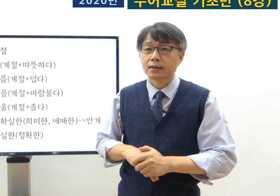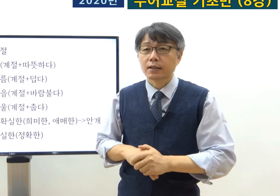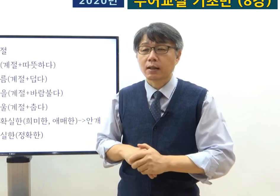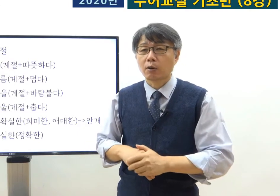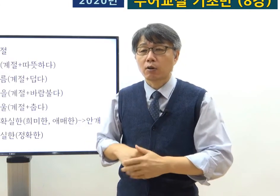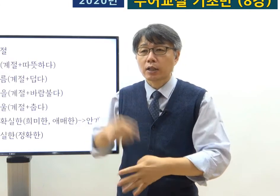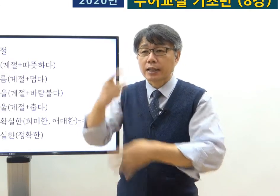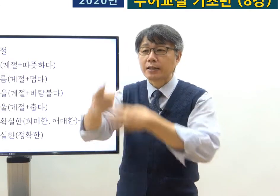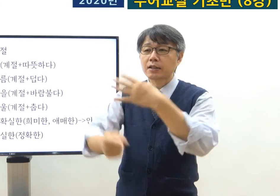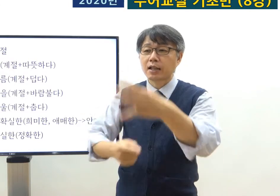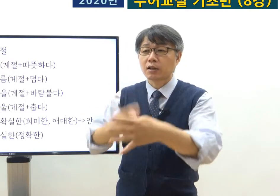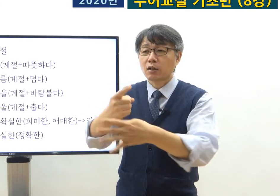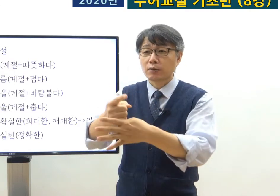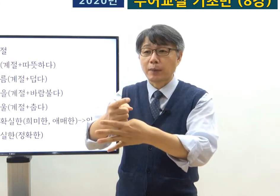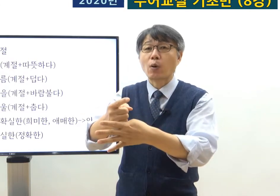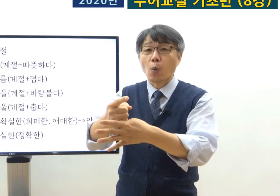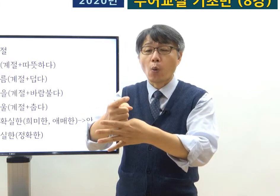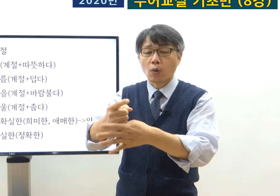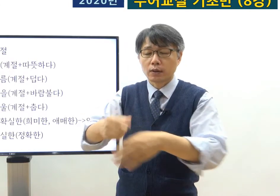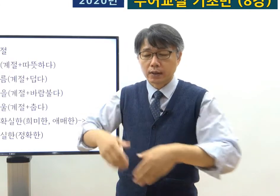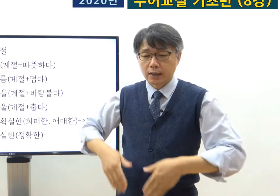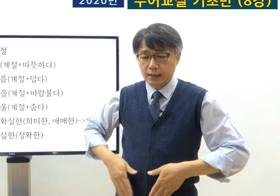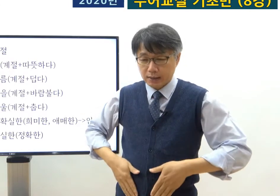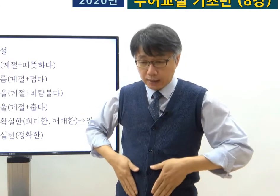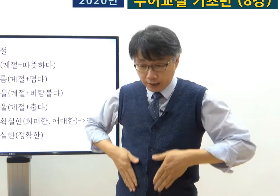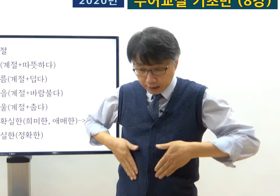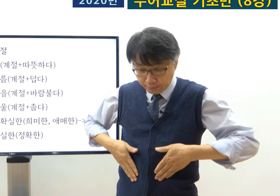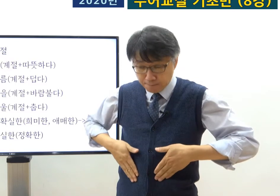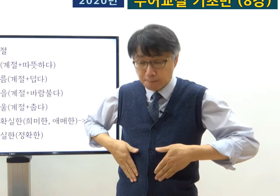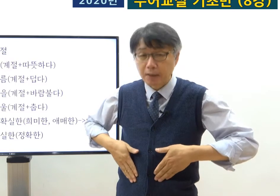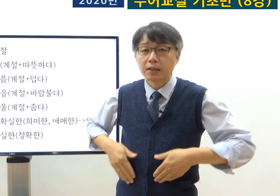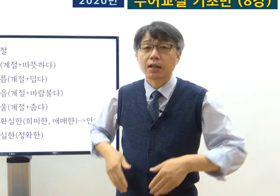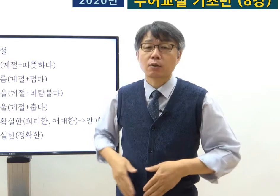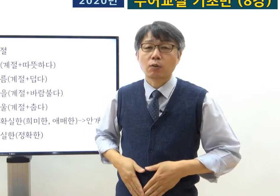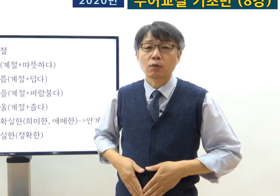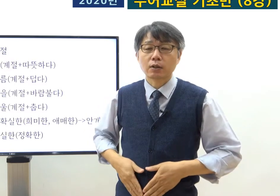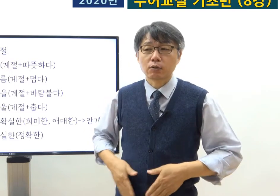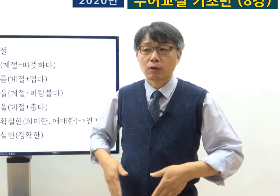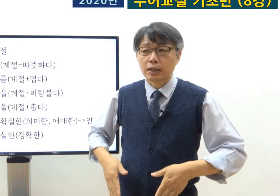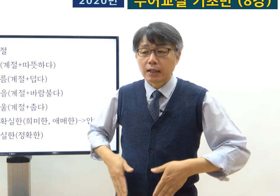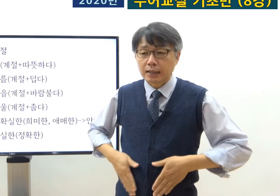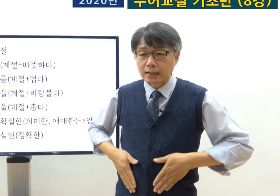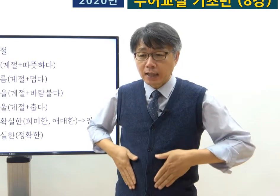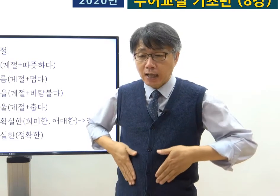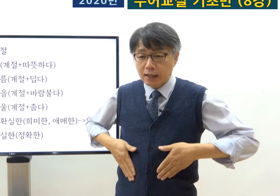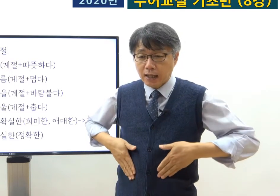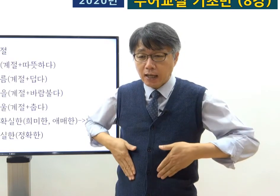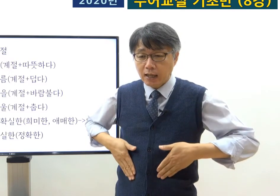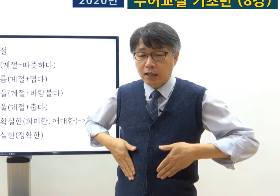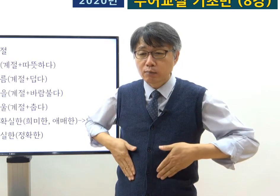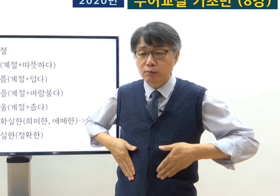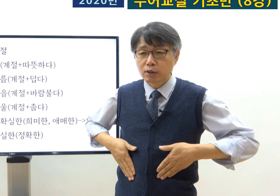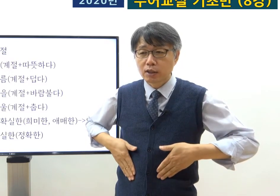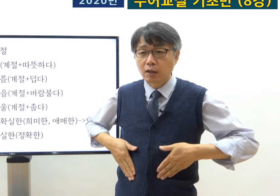저희가 계절이라는 걸 빼고 따뜻하다 이렇게 해도 되고요. 따뜻하다라는 부분들이 되고,